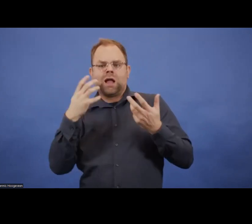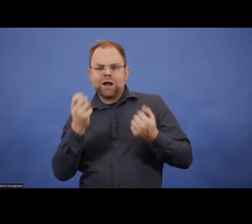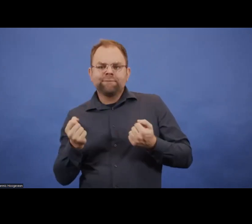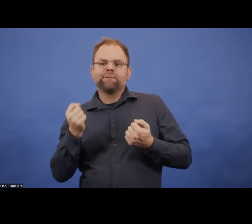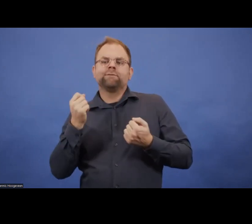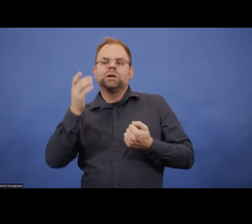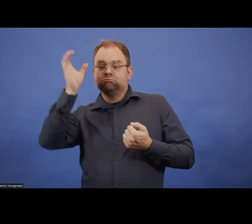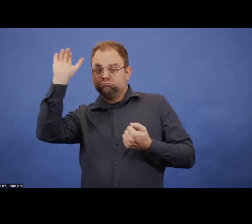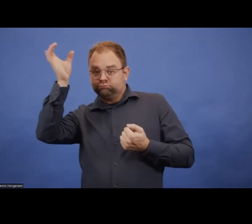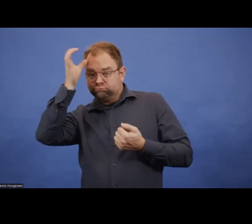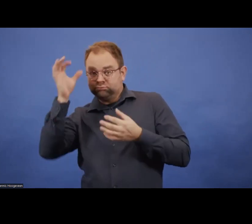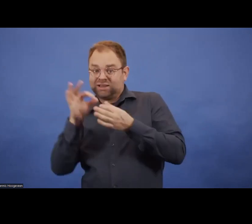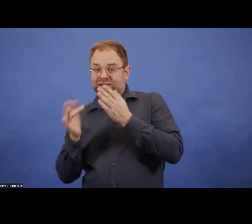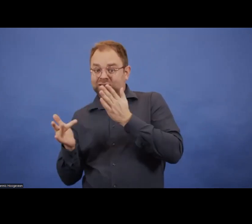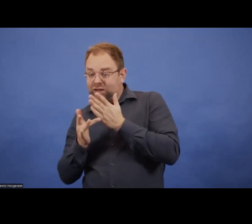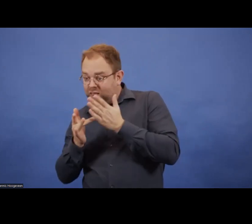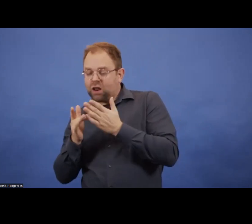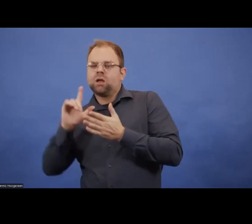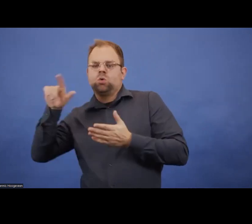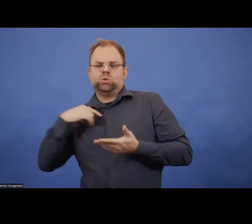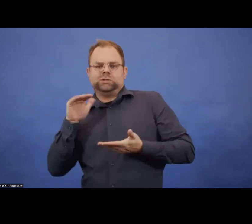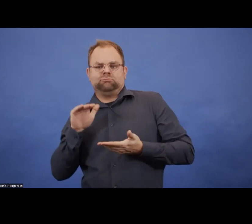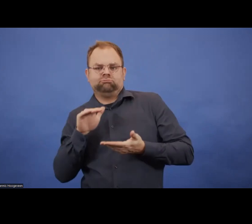de asegurar el acceso